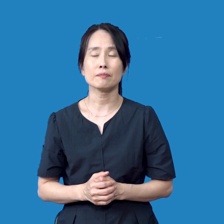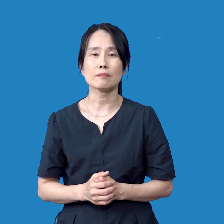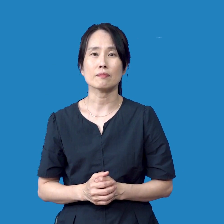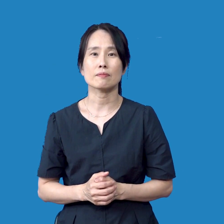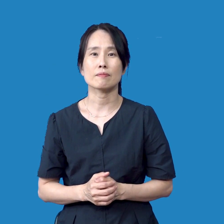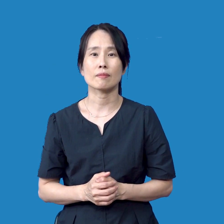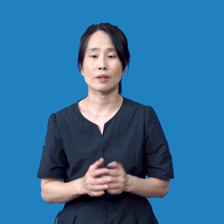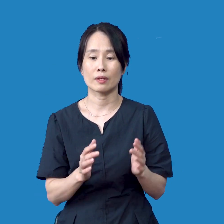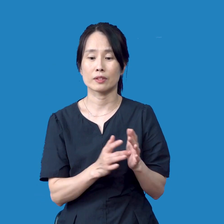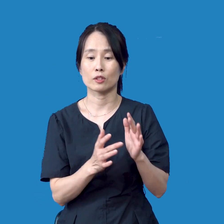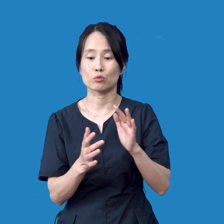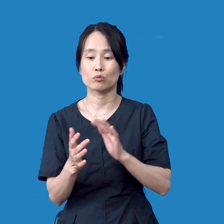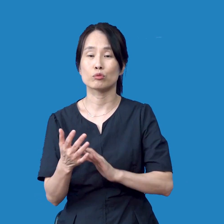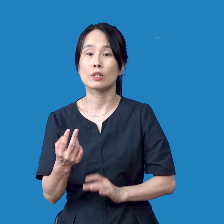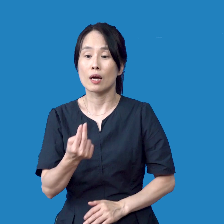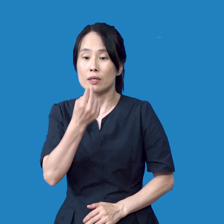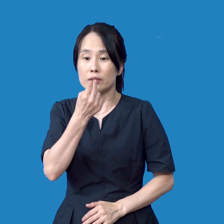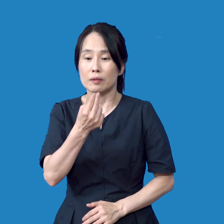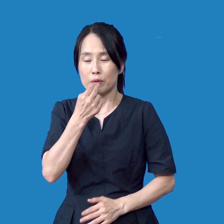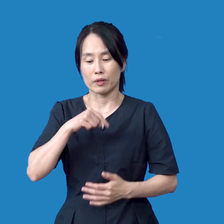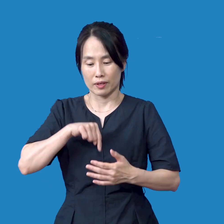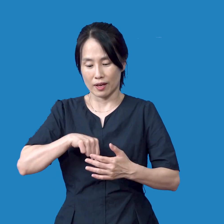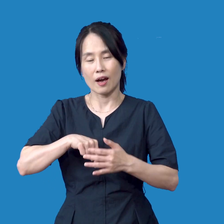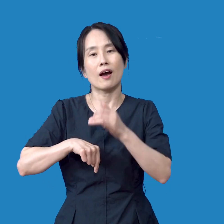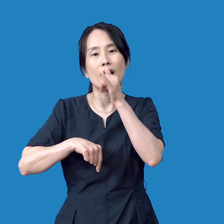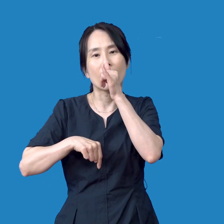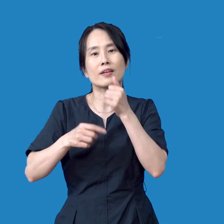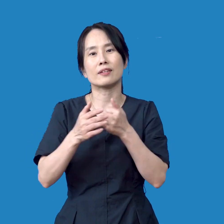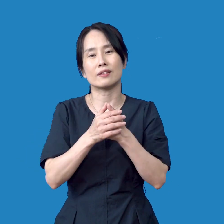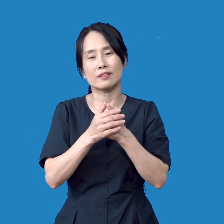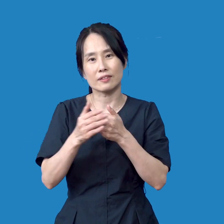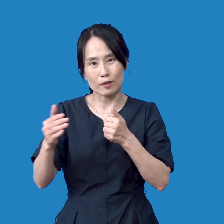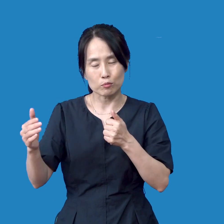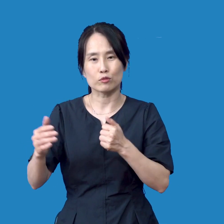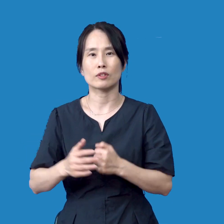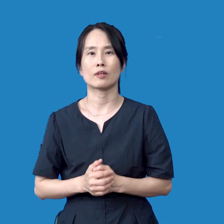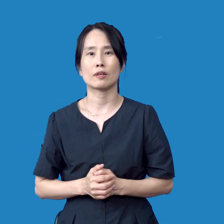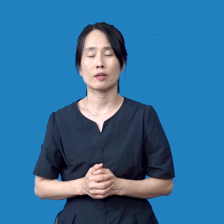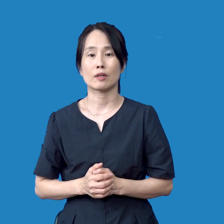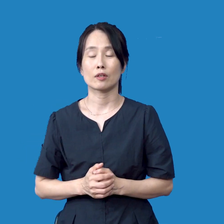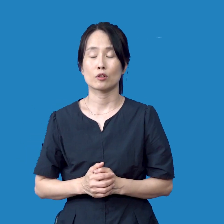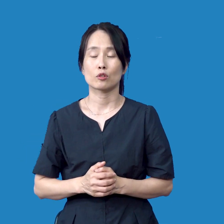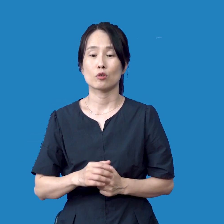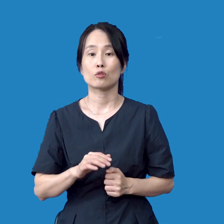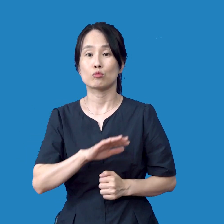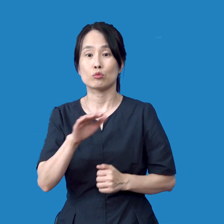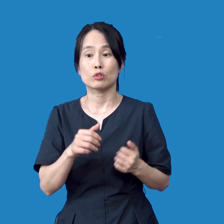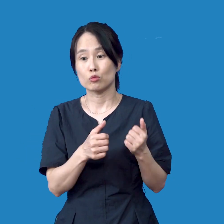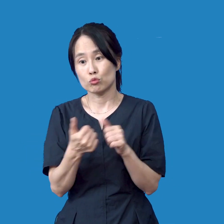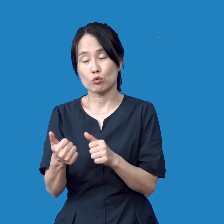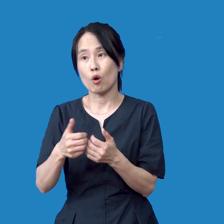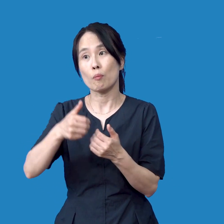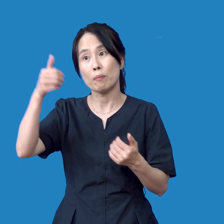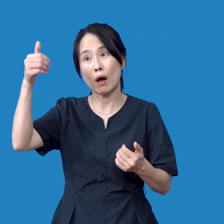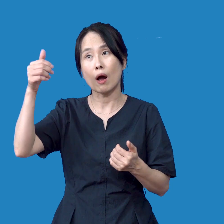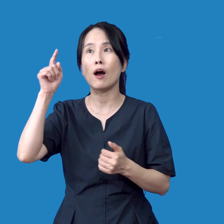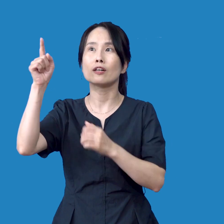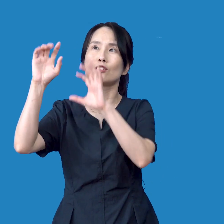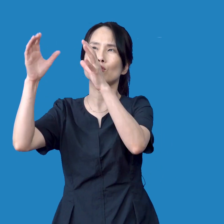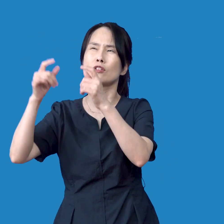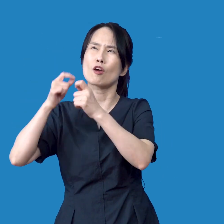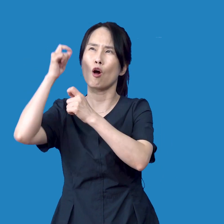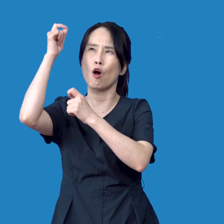예수님의 생명이 우리 속에 있기 때문에 우리는 이 세상을 떠나면 장차 천국에서 영생을 누리며